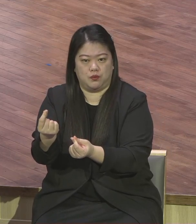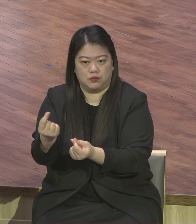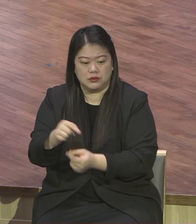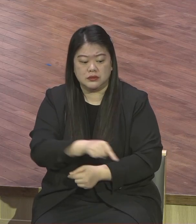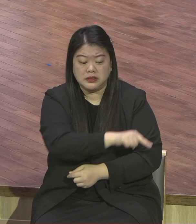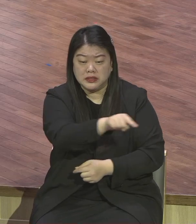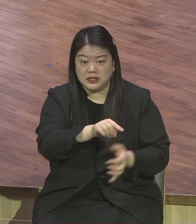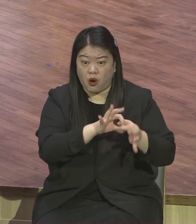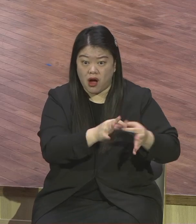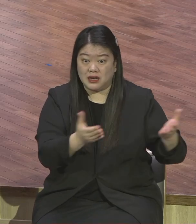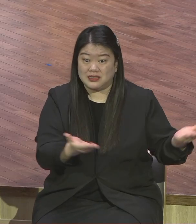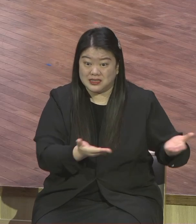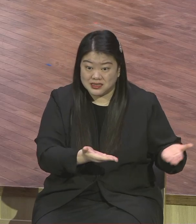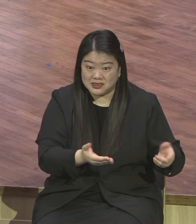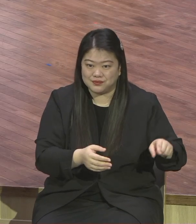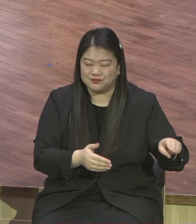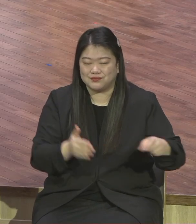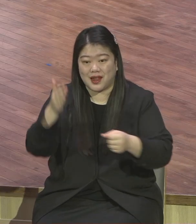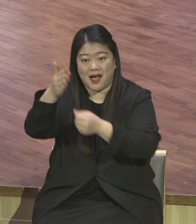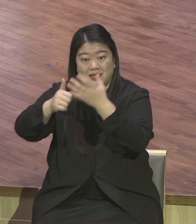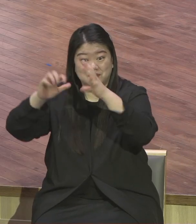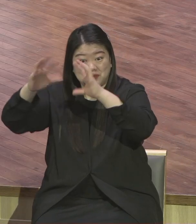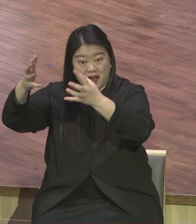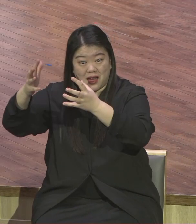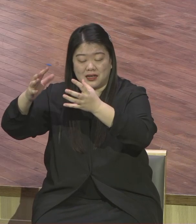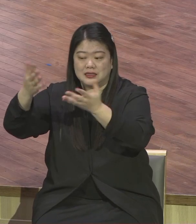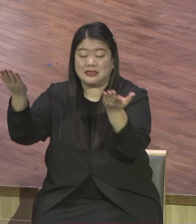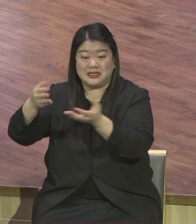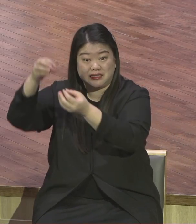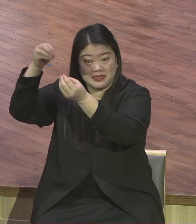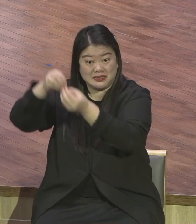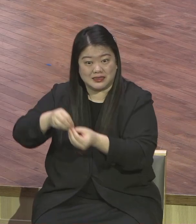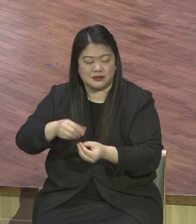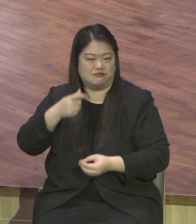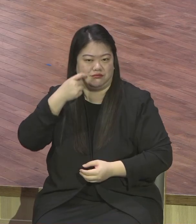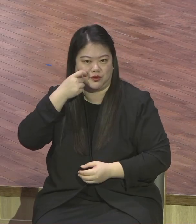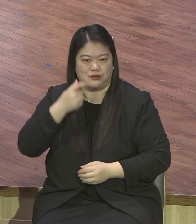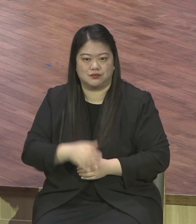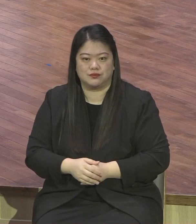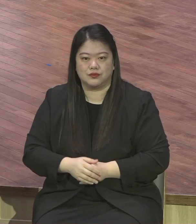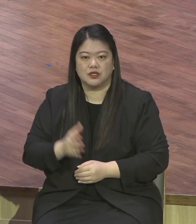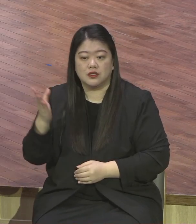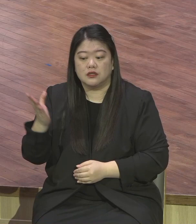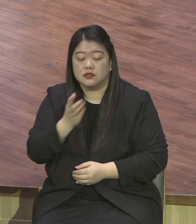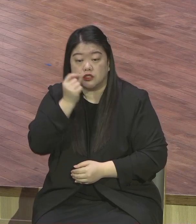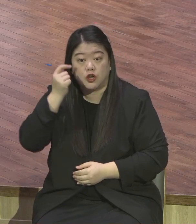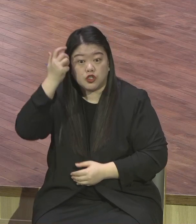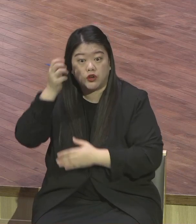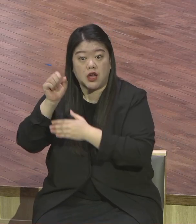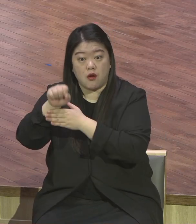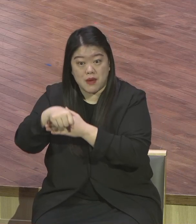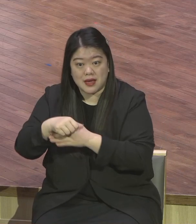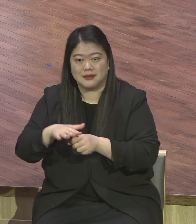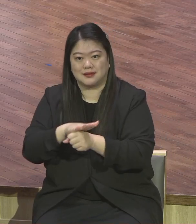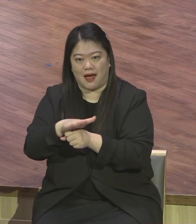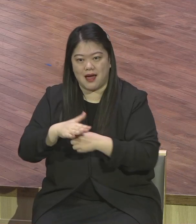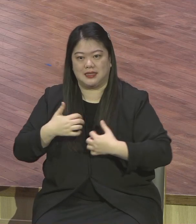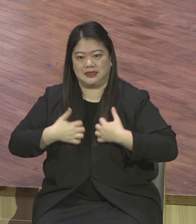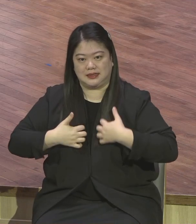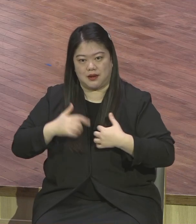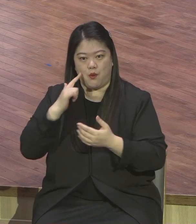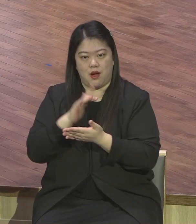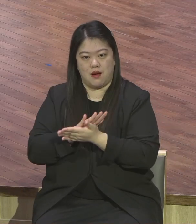하는 자들은 하나님의 나라를 유업으로 받지 못할 것이요. 오직 성령의 열매는 사랑과 희락과